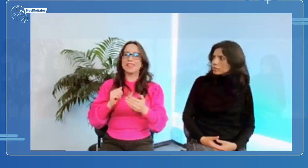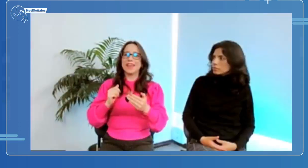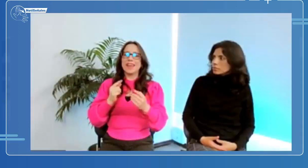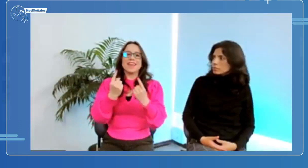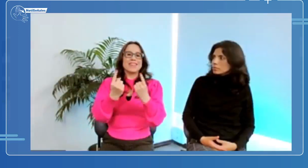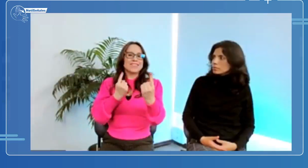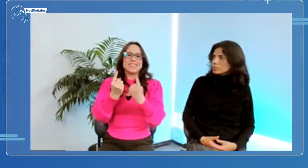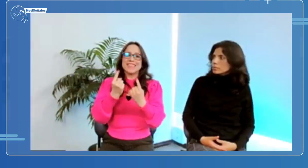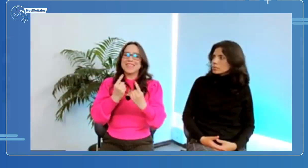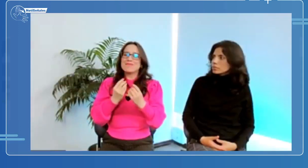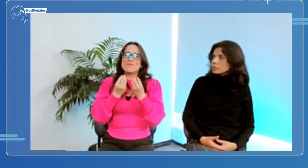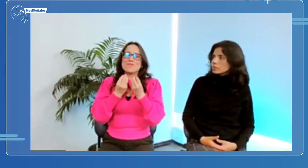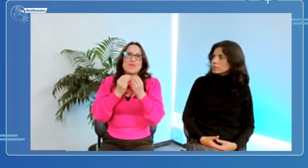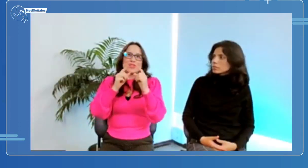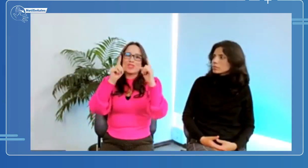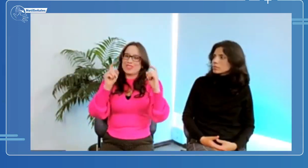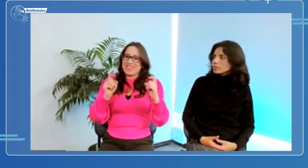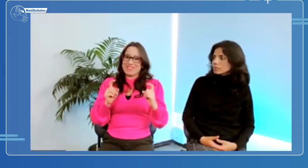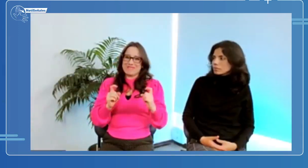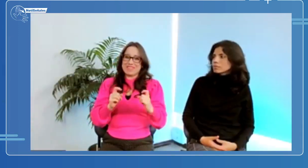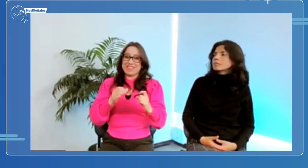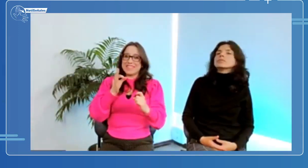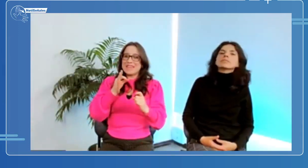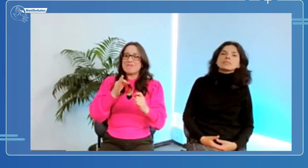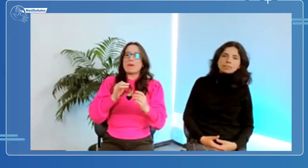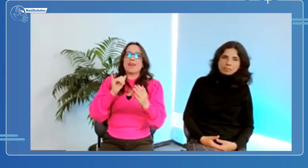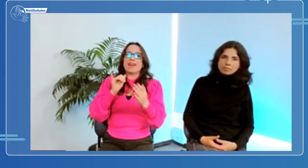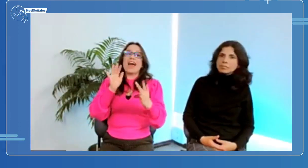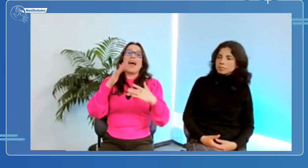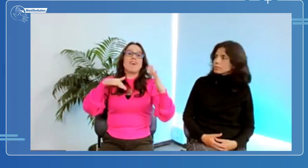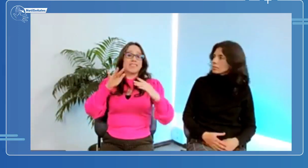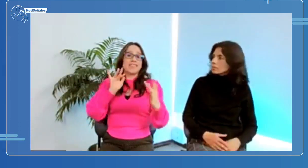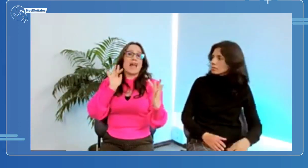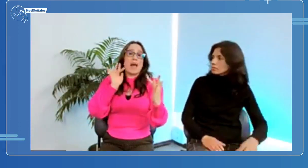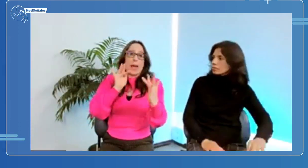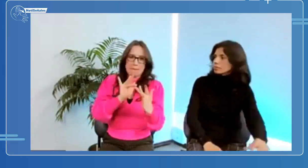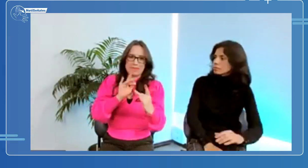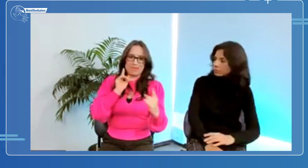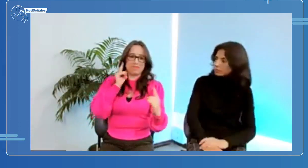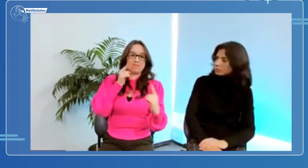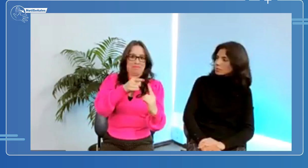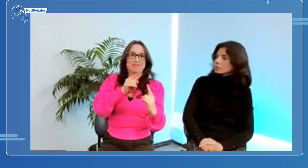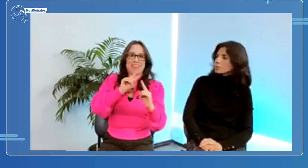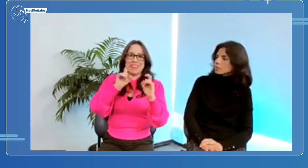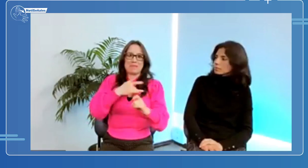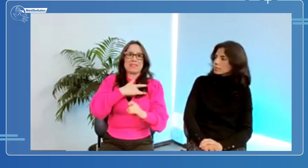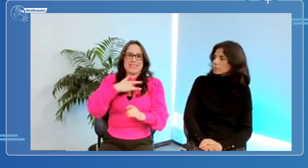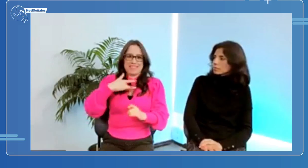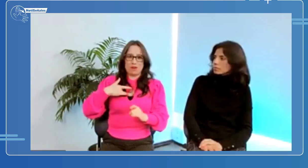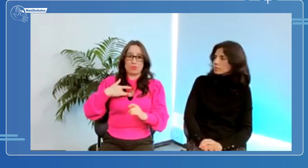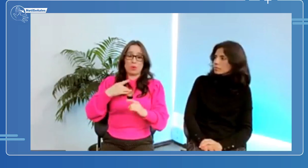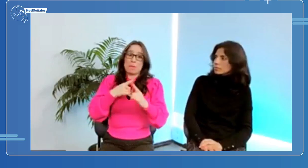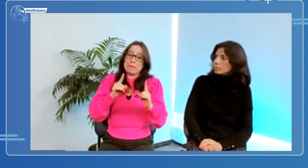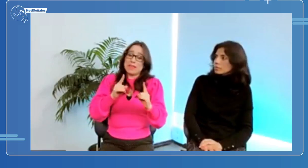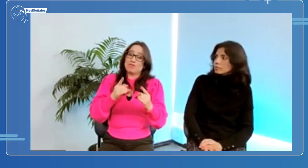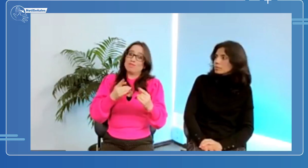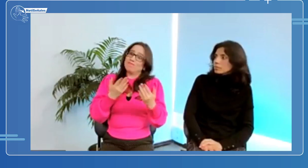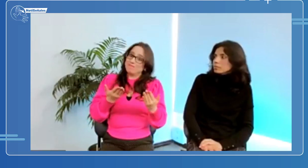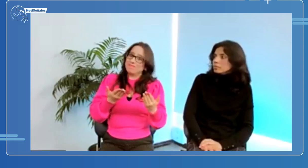de las personas sordas, pues llegan por muchos temas, ¿sí? A veces son temas pertinentes